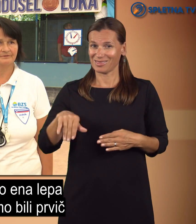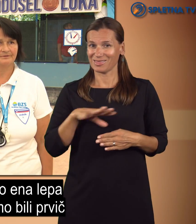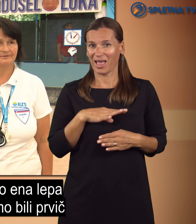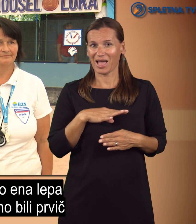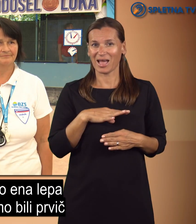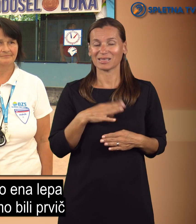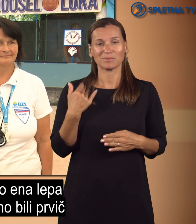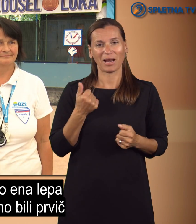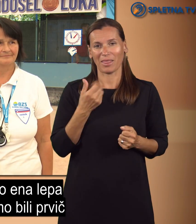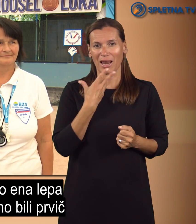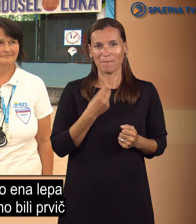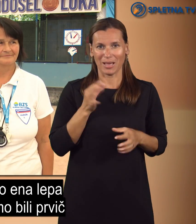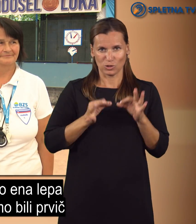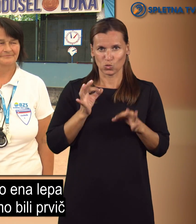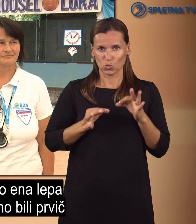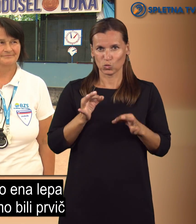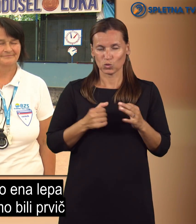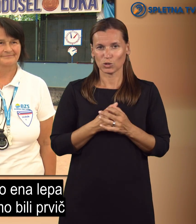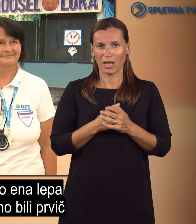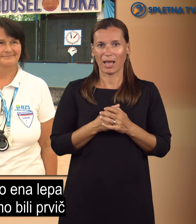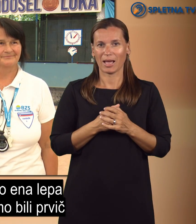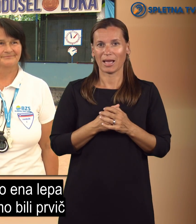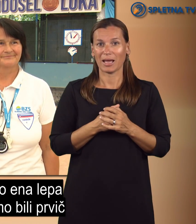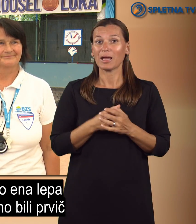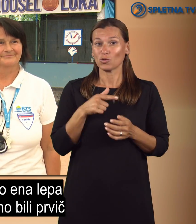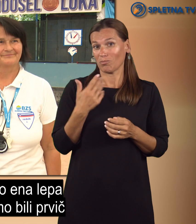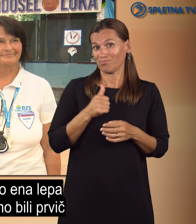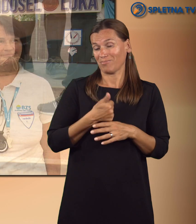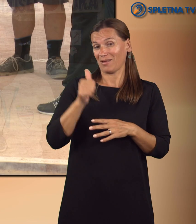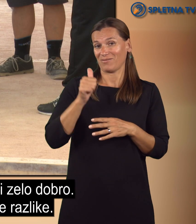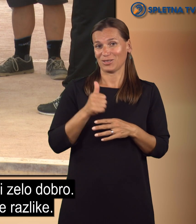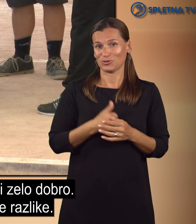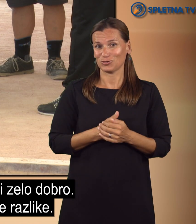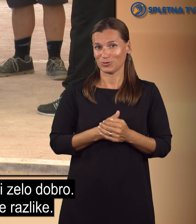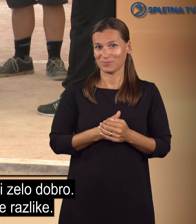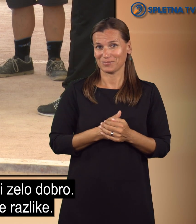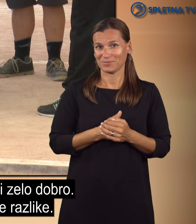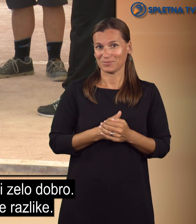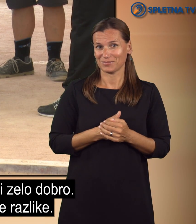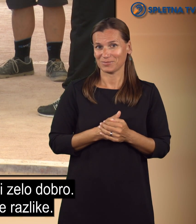Za nas je bilo to ena lepa izkušnja, ker smo v to bili prvič